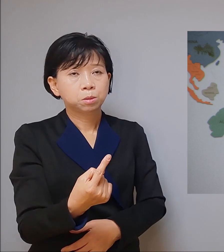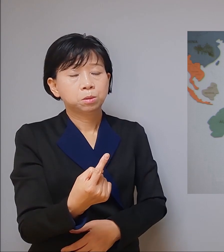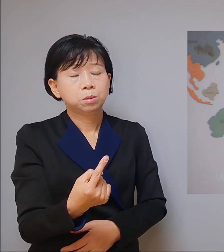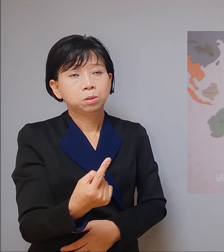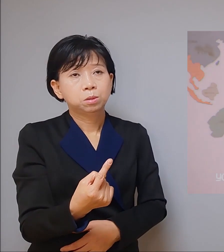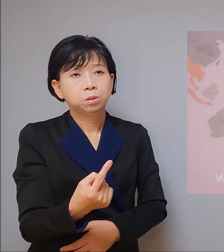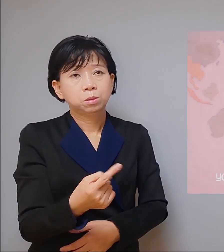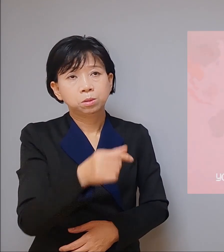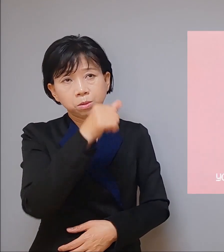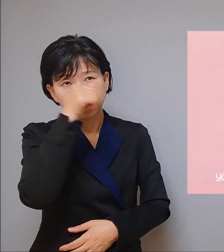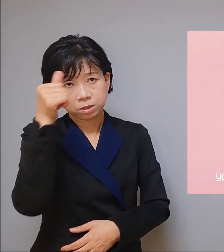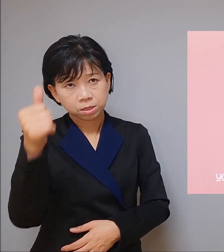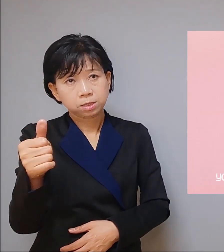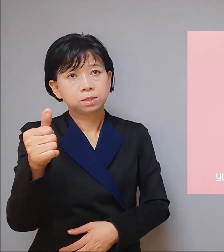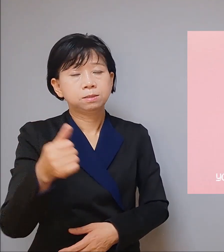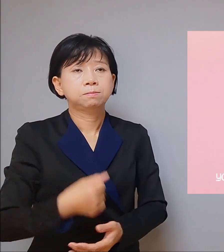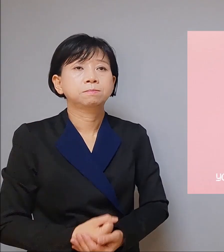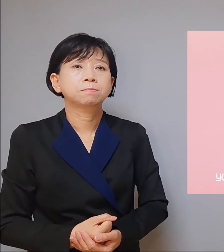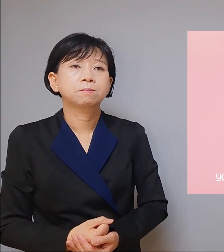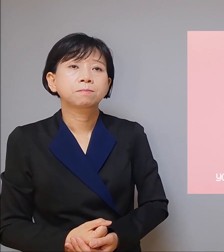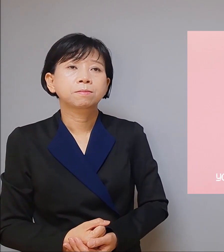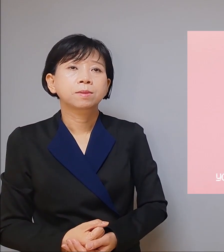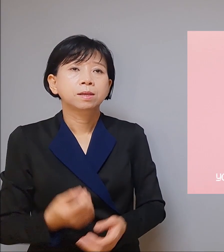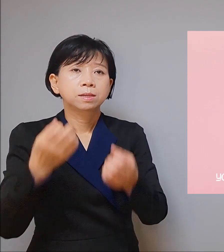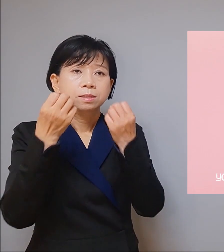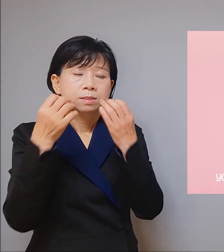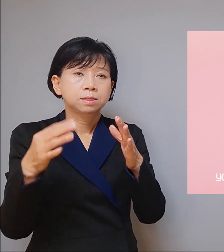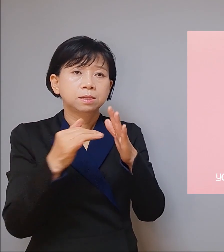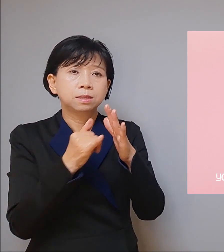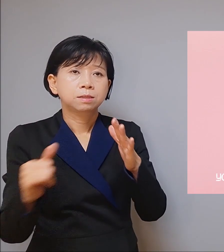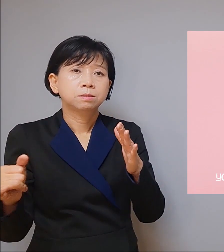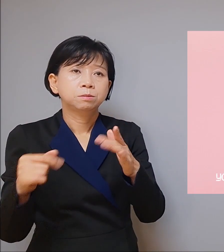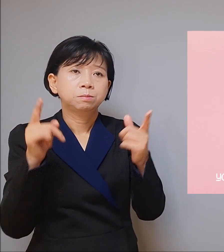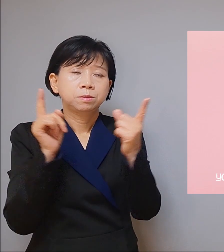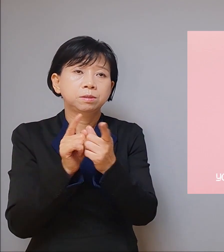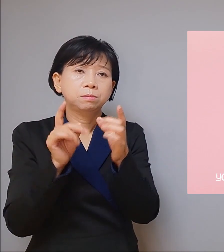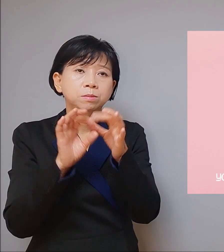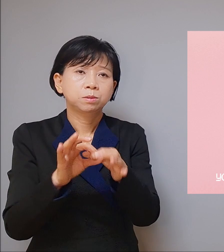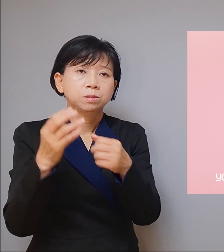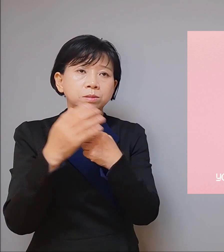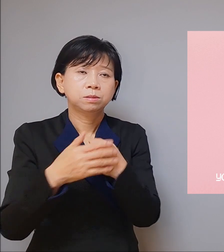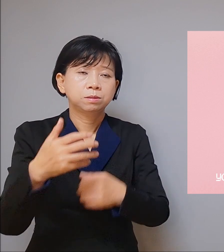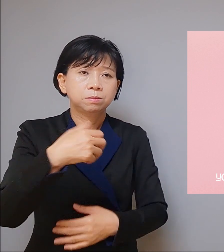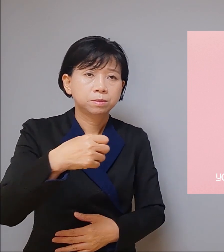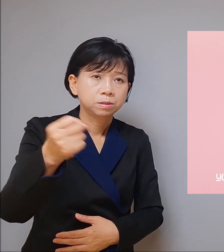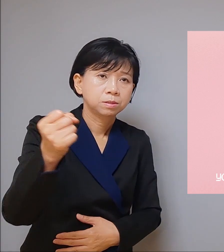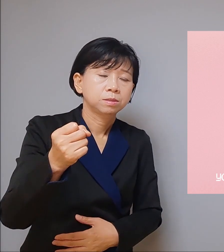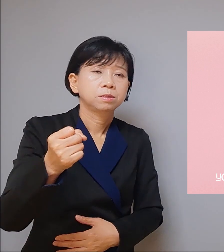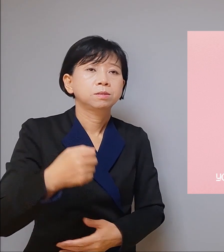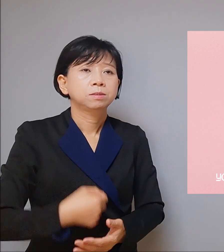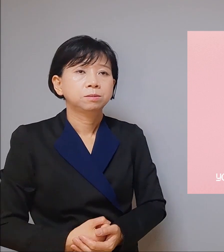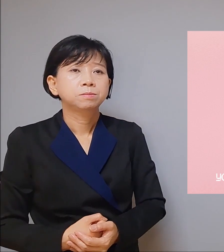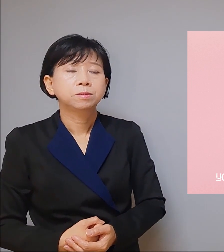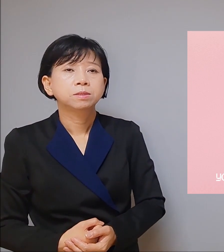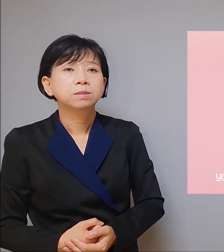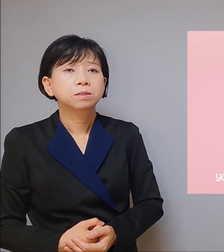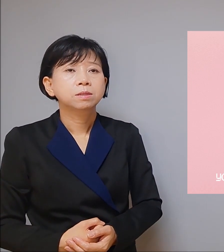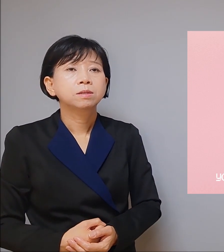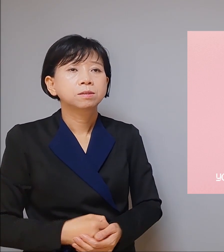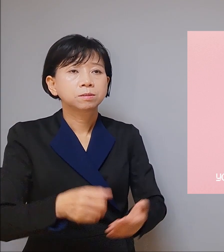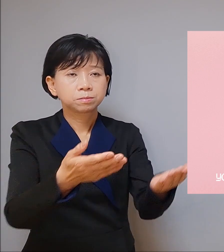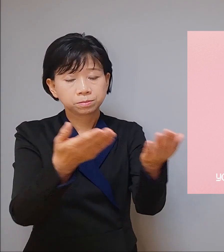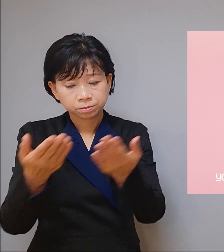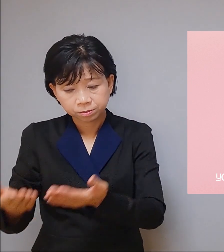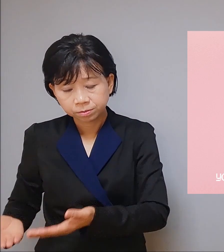임시 등록하시고 또 새 가족 만남을 통해서 또 은혜 나누시고 오늘 정식으로 등록하십니다. 우리 앞으로 나오시면 되겠습니다.